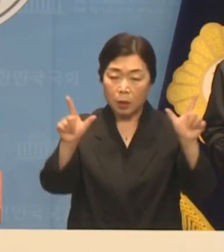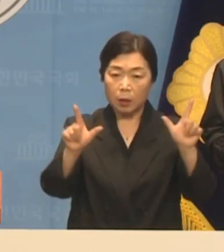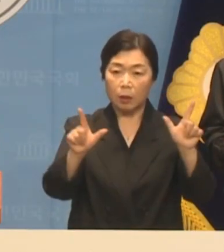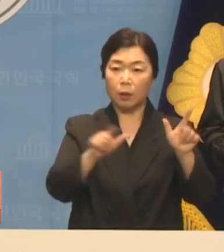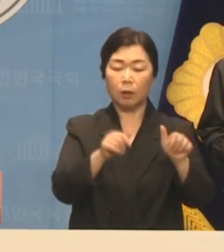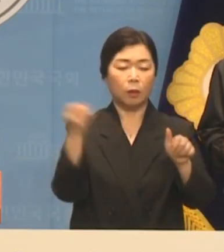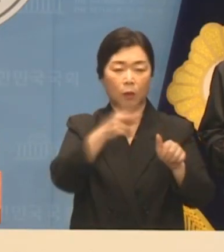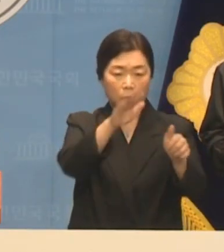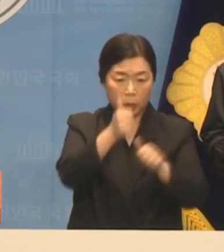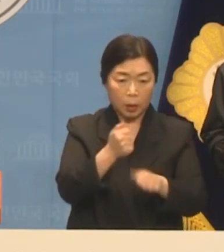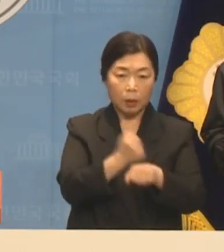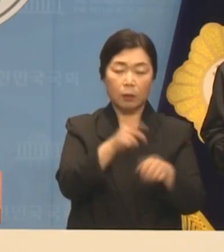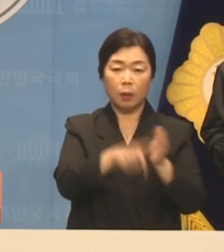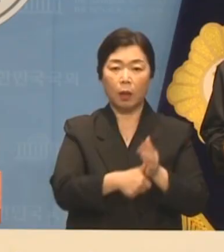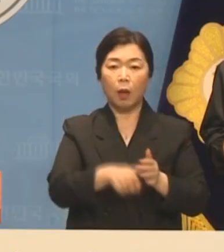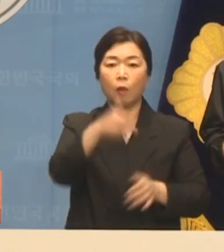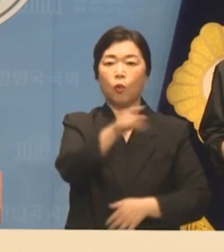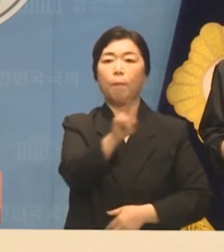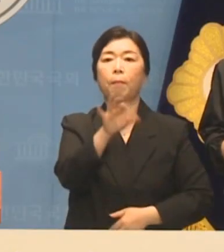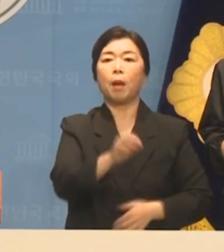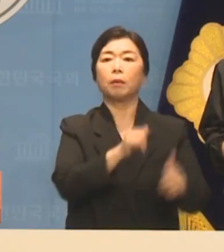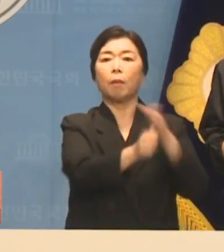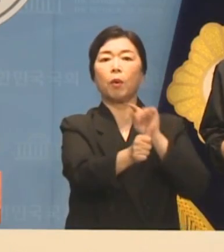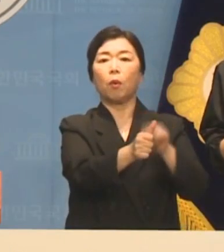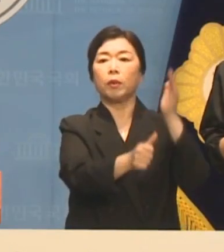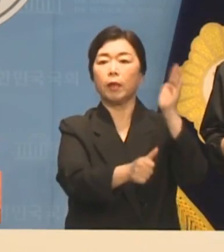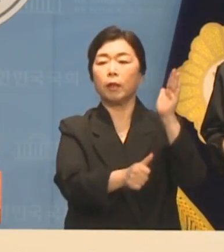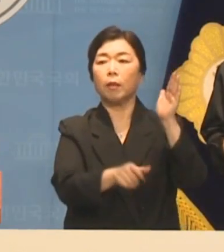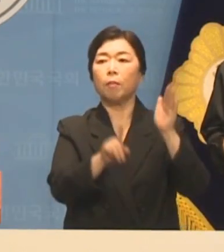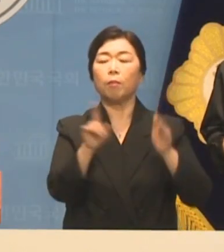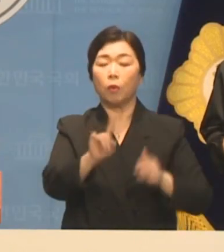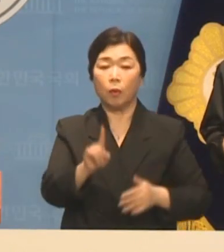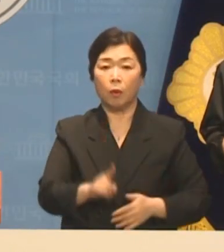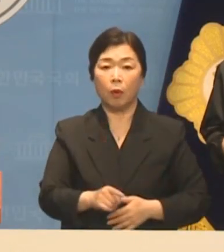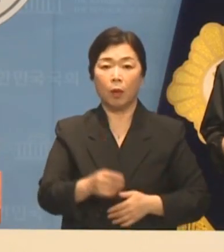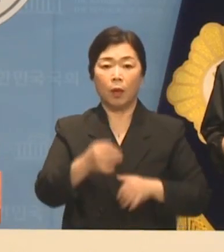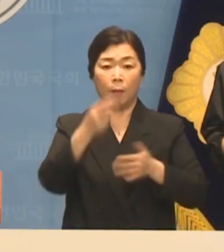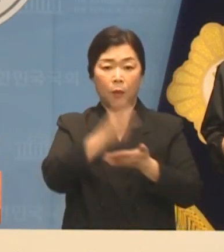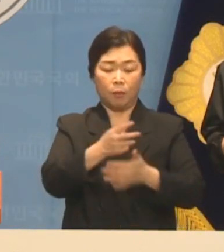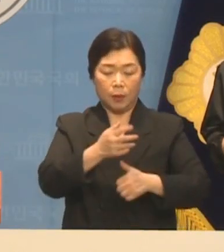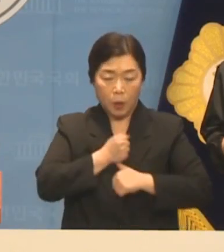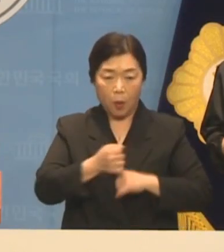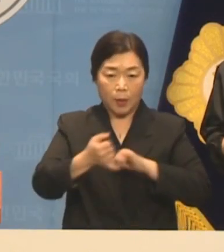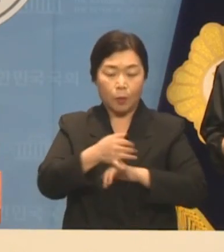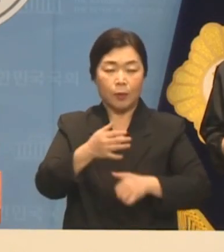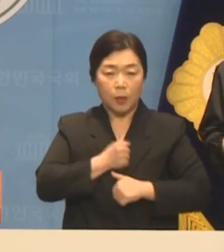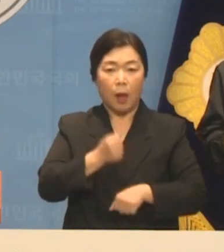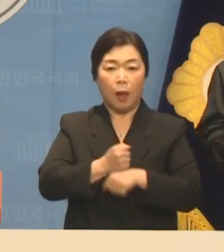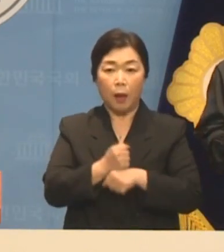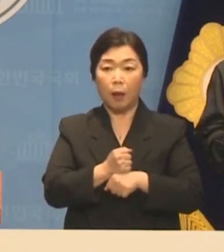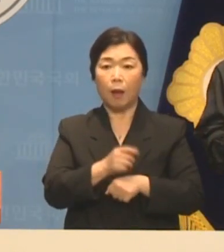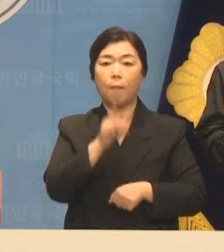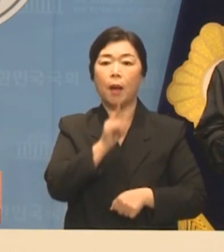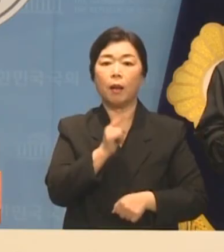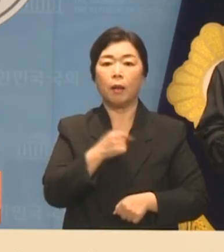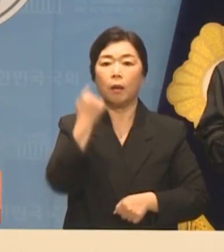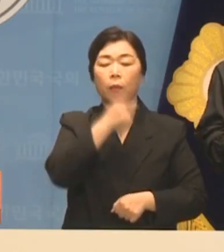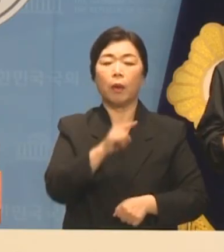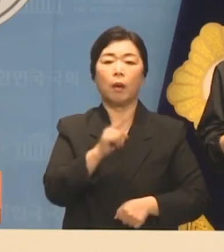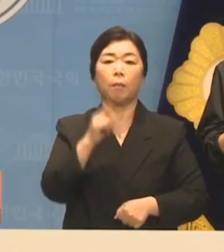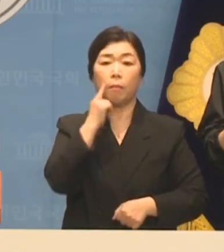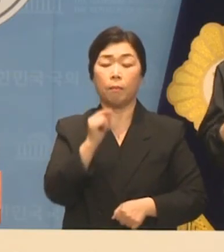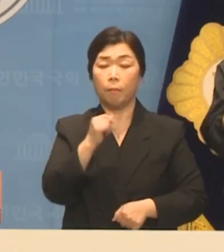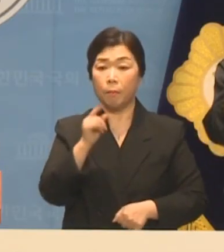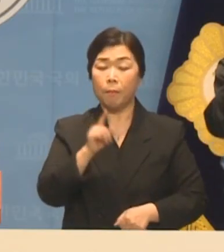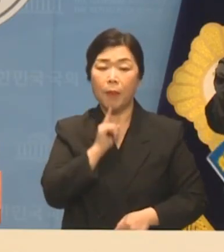쿠팡 CLS 홍영준 대표의 발언은 대체 무엇입니까? 국민과 국회를 상대로 한 말이 빈말이었다면 그 책임은 누가 질